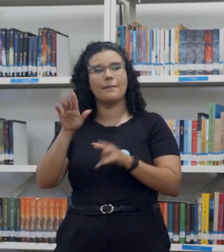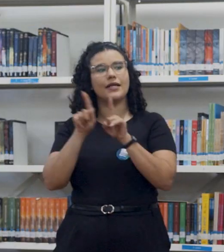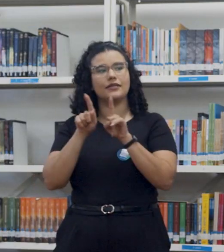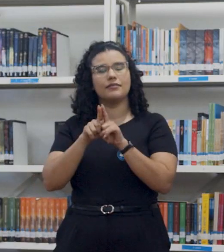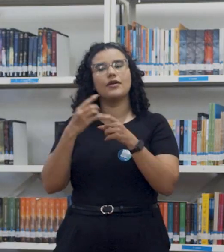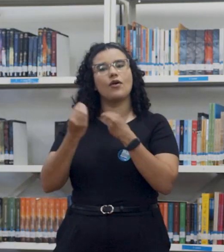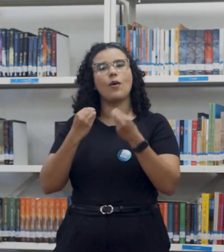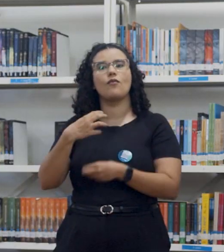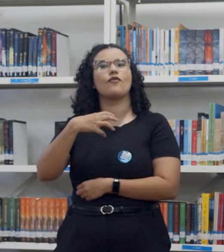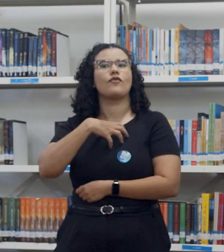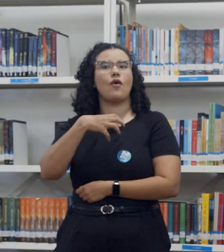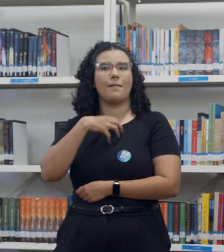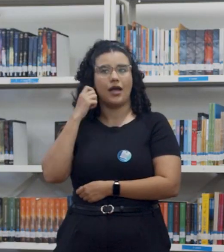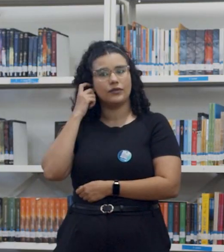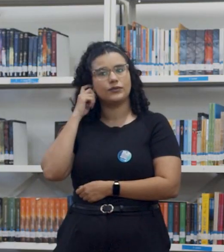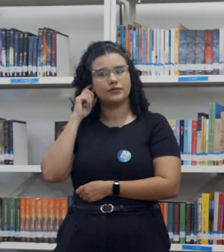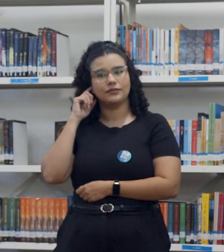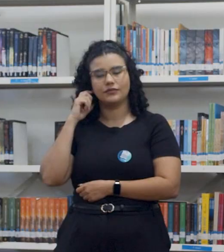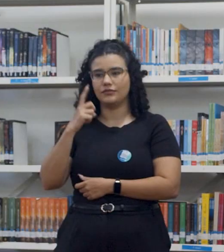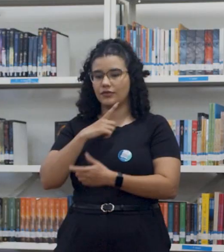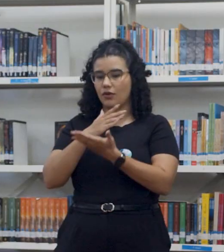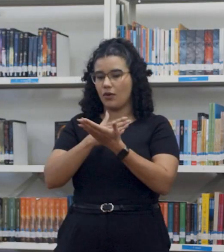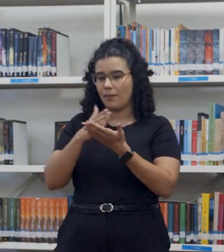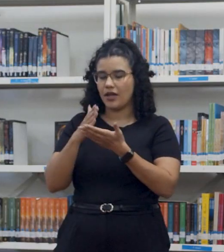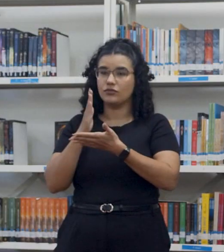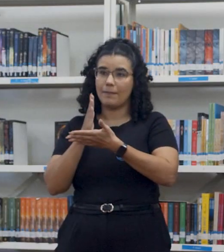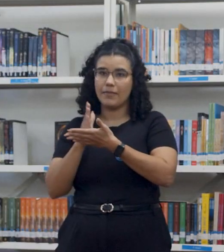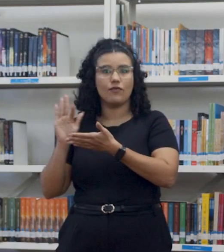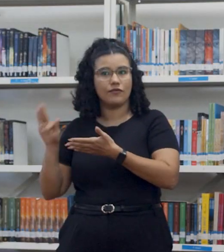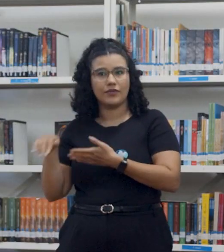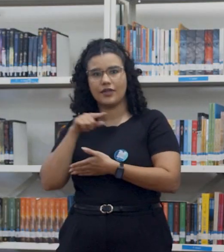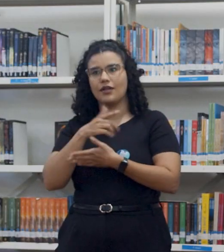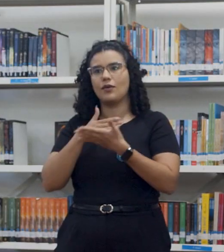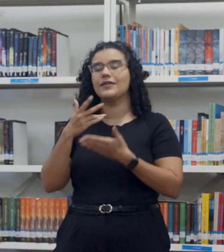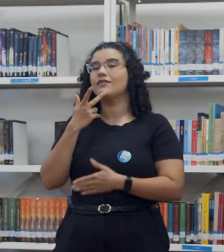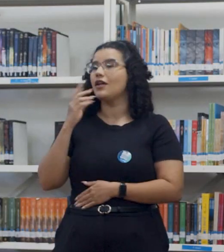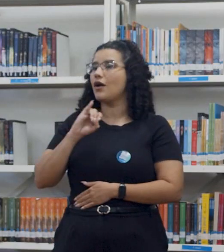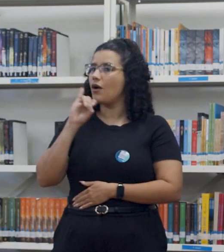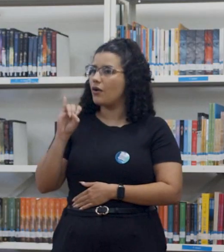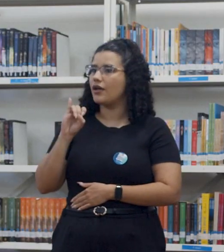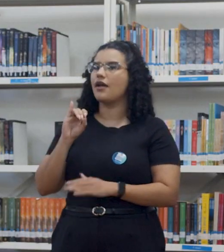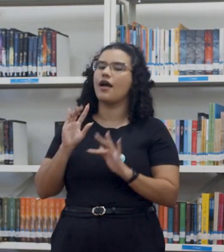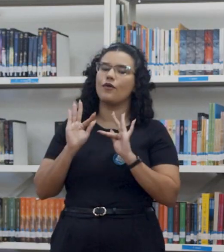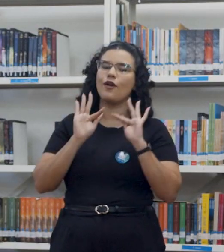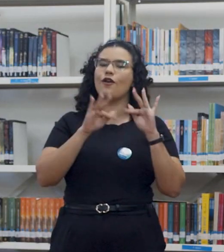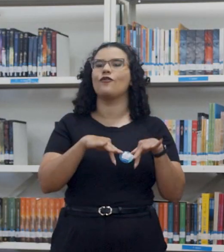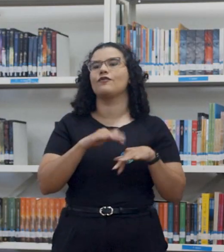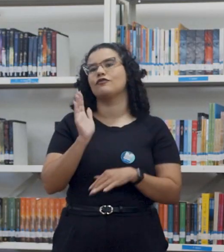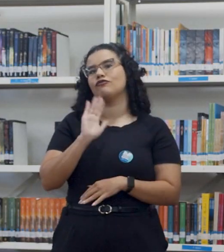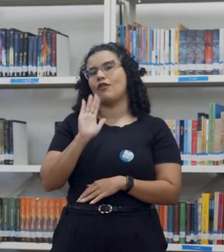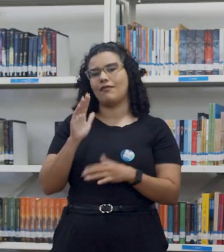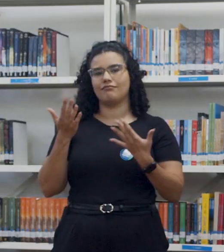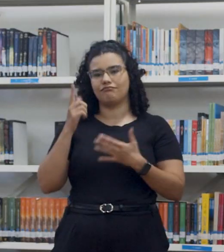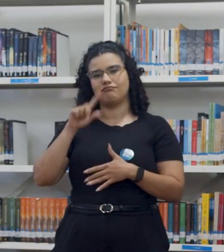o formato. Começo, meio e fim. Né? Ela fala oi e ela termina se despedindo. Formato